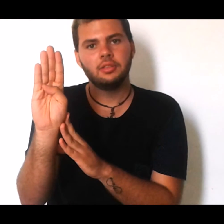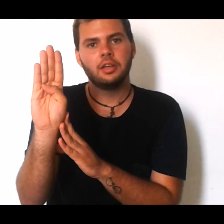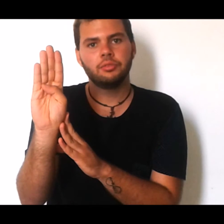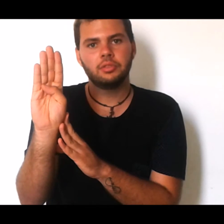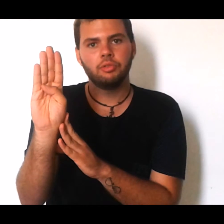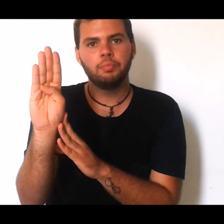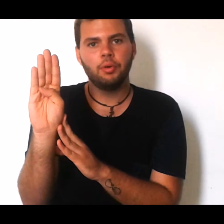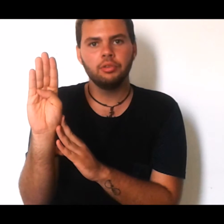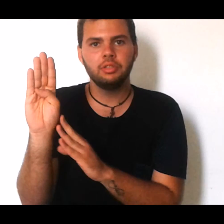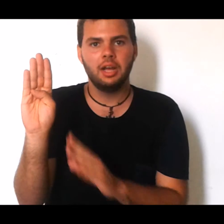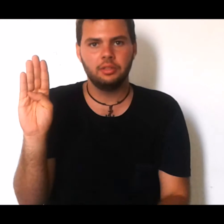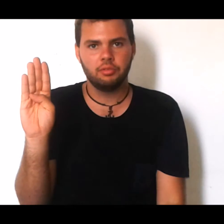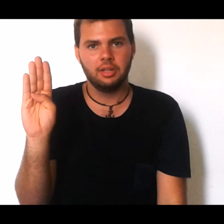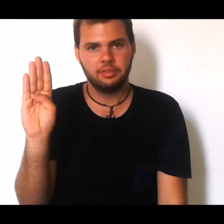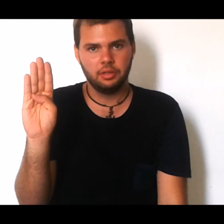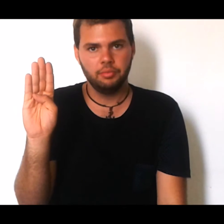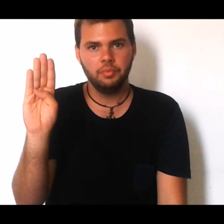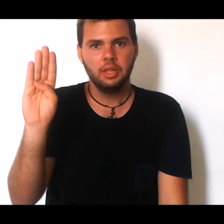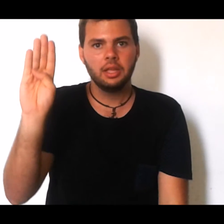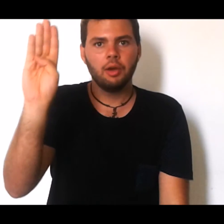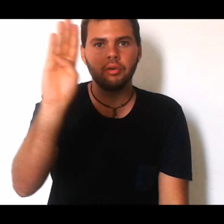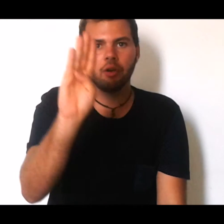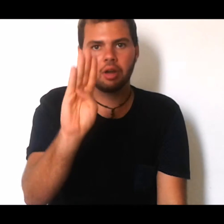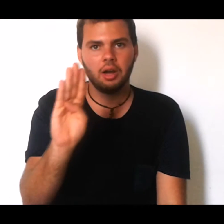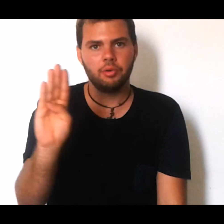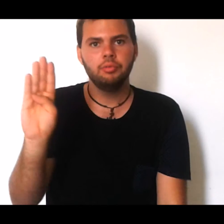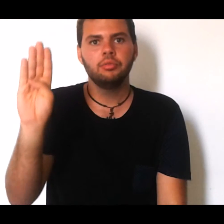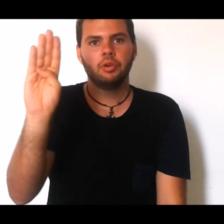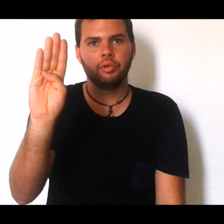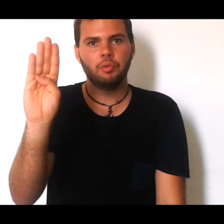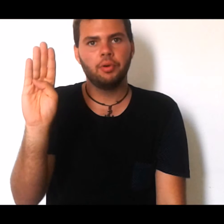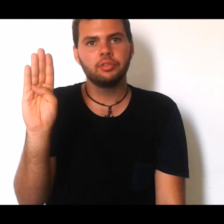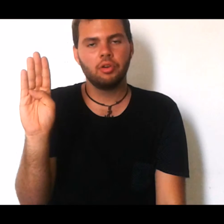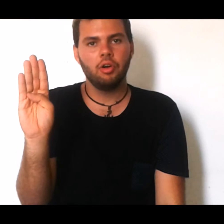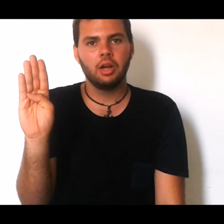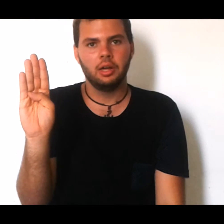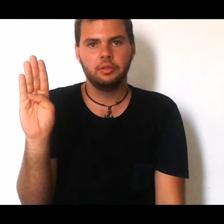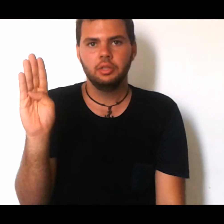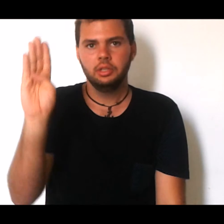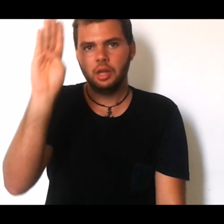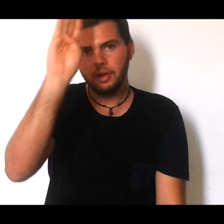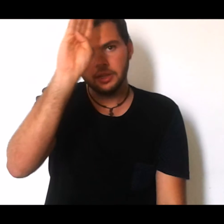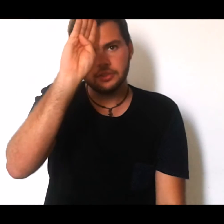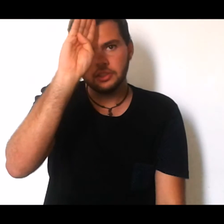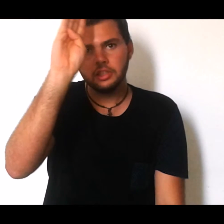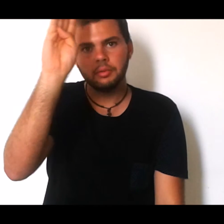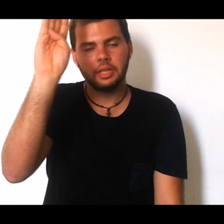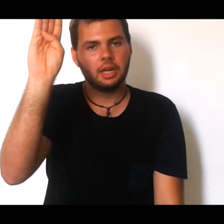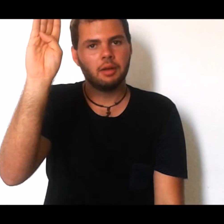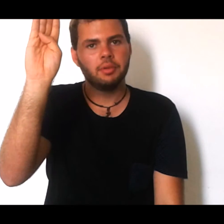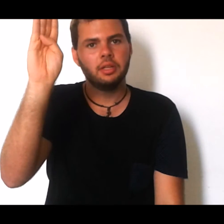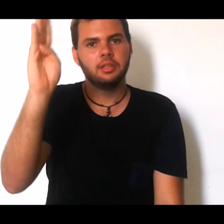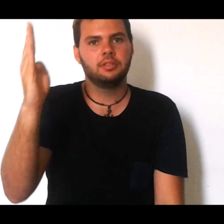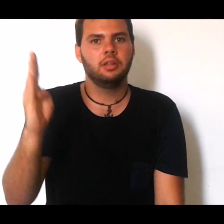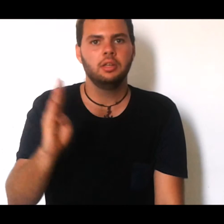a junção do ponto de articulação, que é o local onde eu posso colocar. Não é em cima, nem na cabeça,